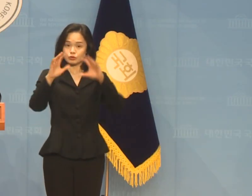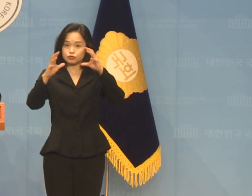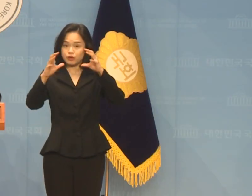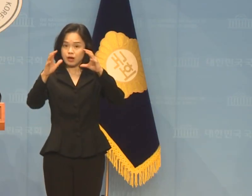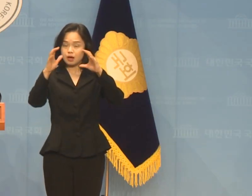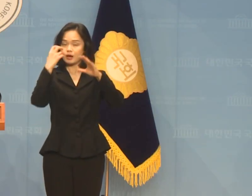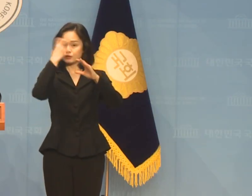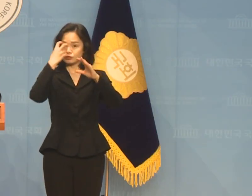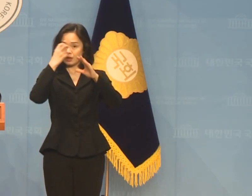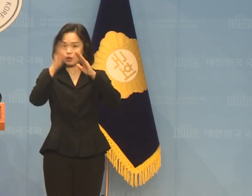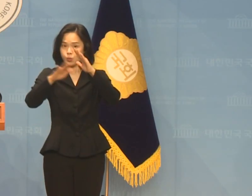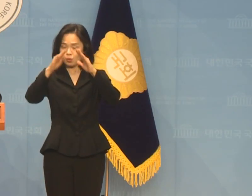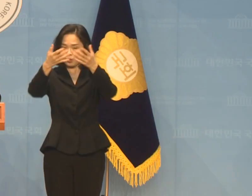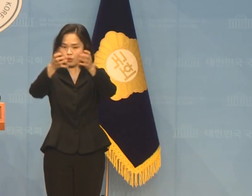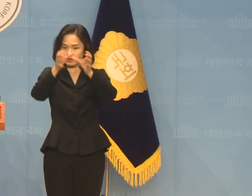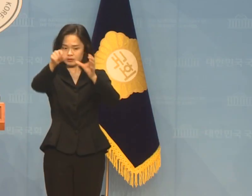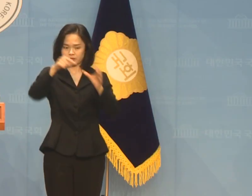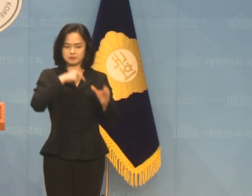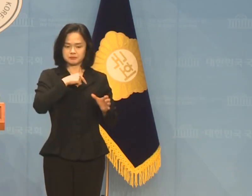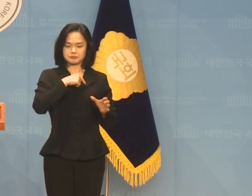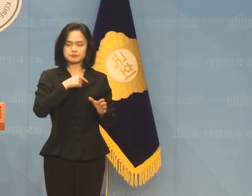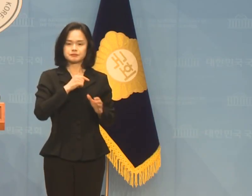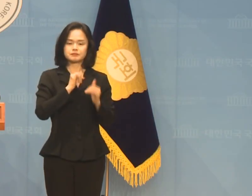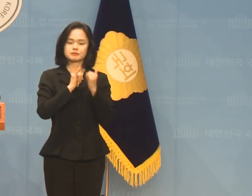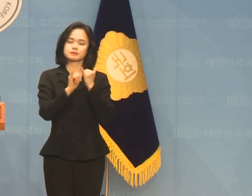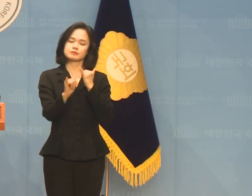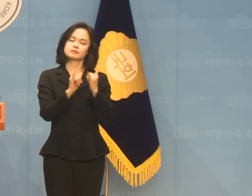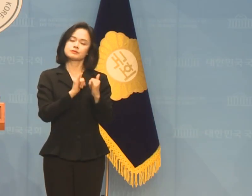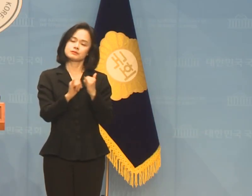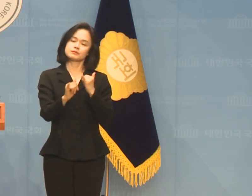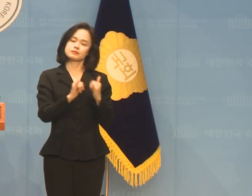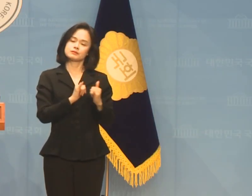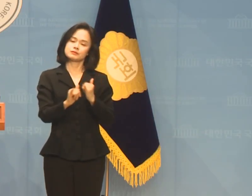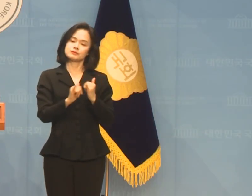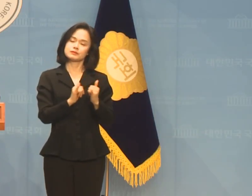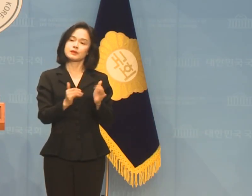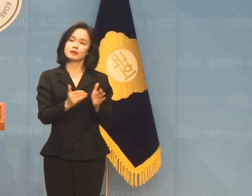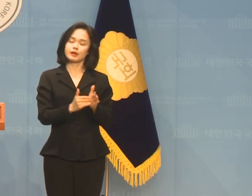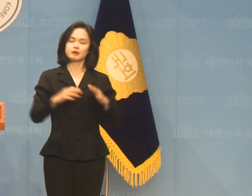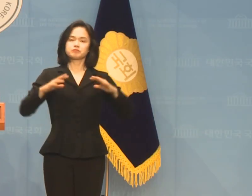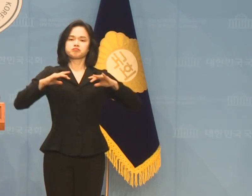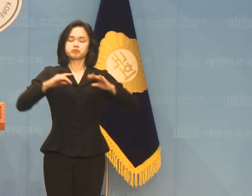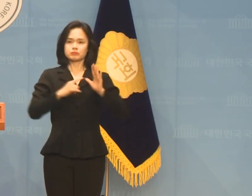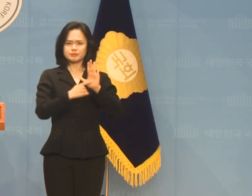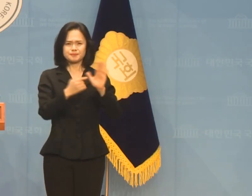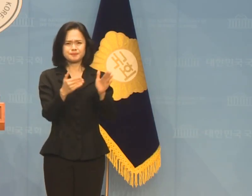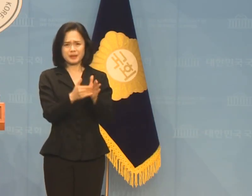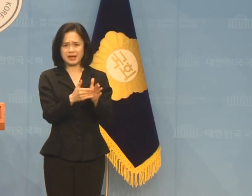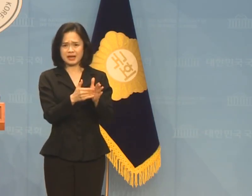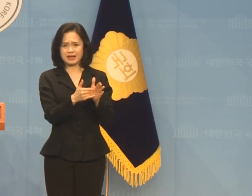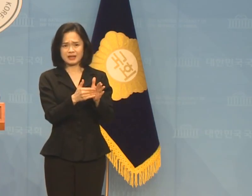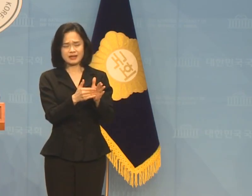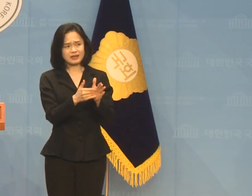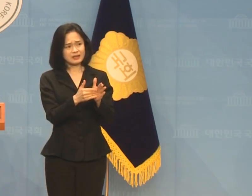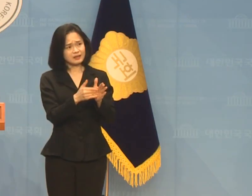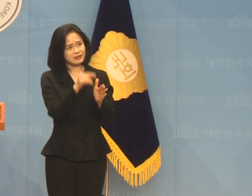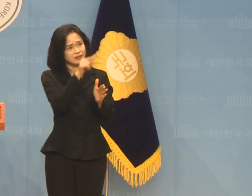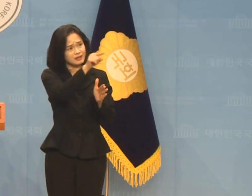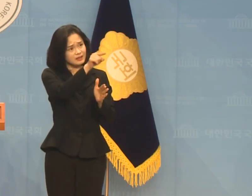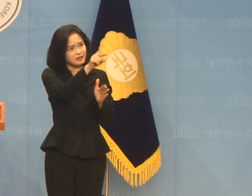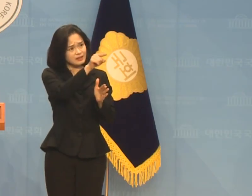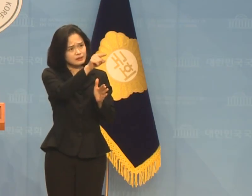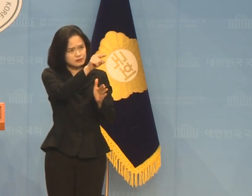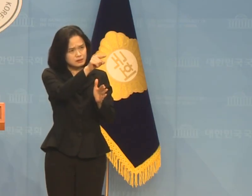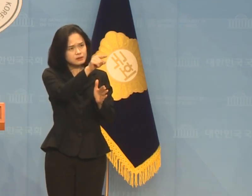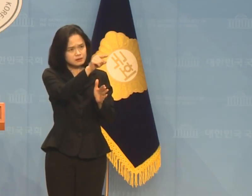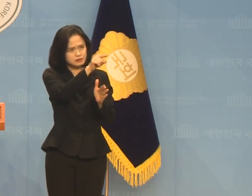공개했습니다. 그러니 국민들은 민주당이 경찰 위에서 지시를 내리고 있다고 볼 수밖에